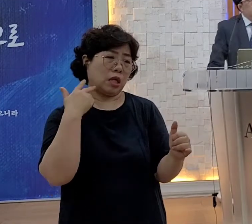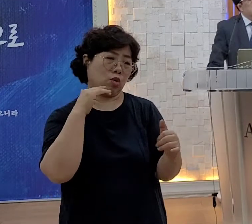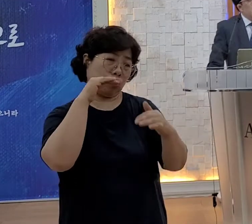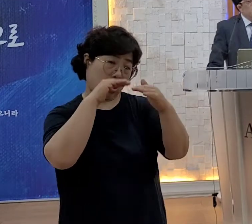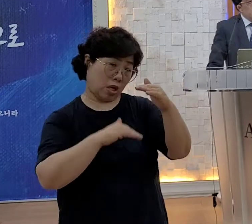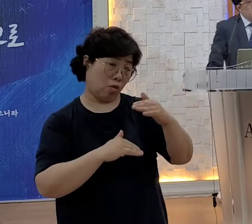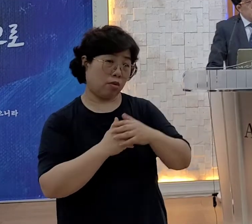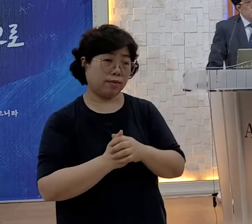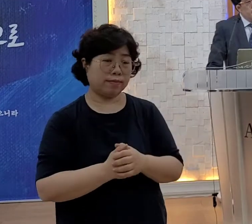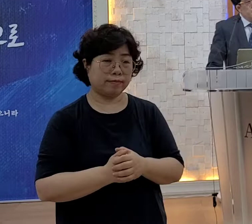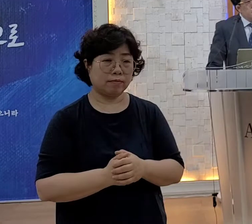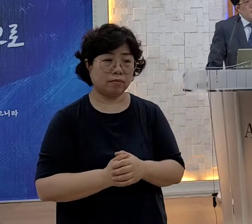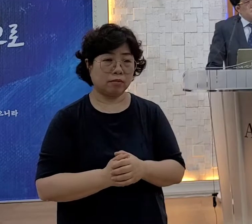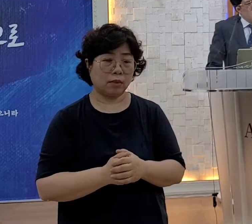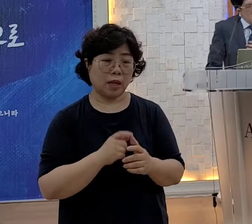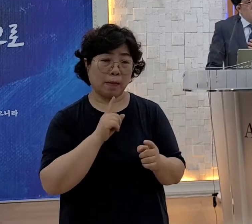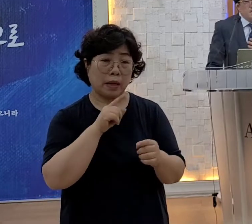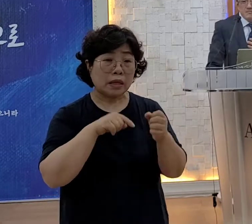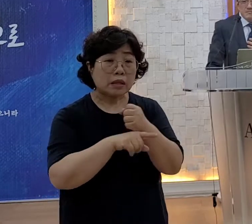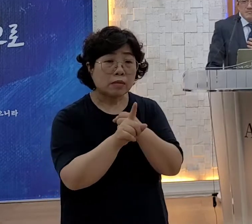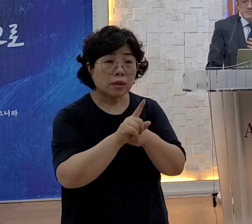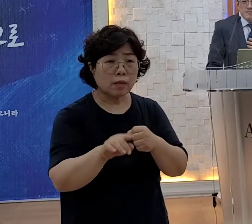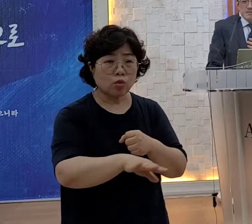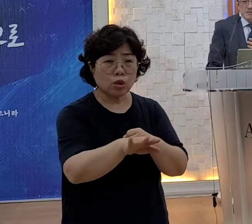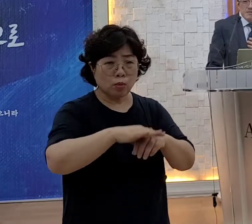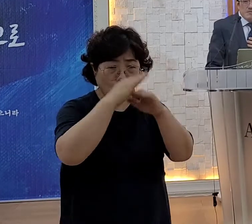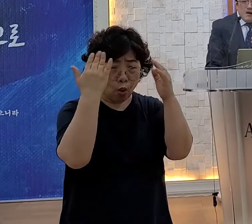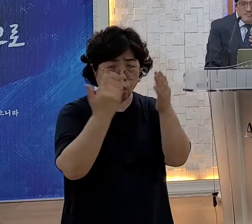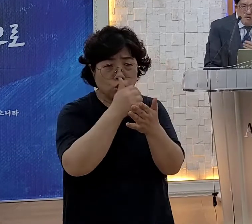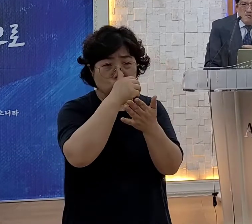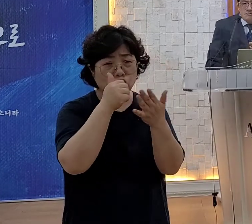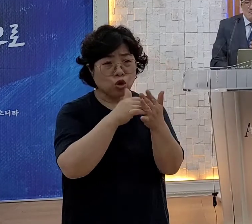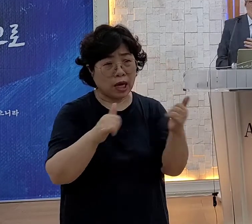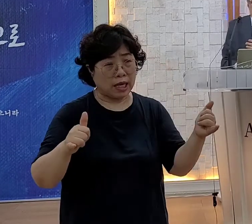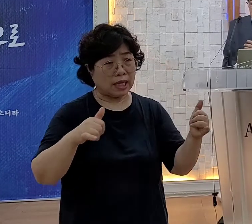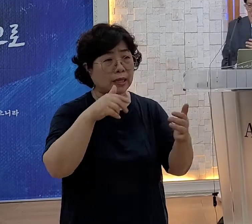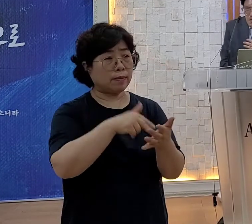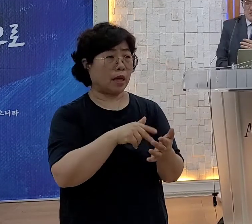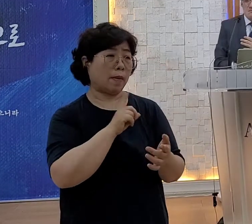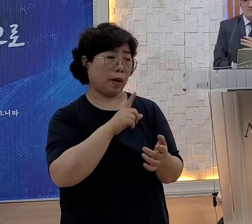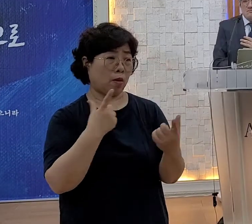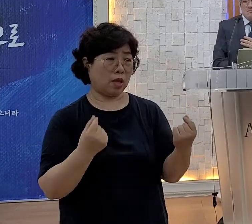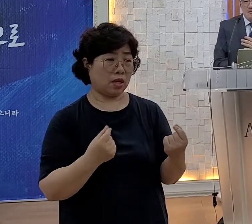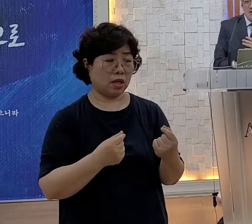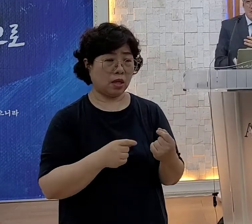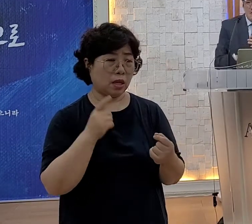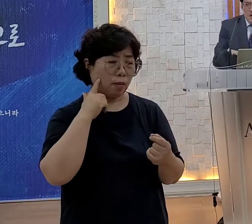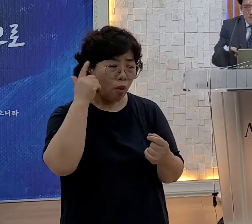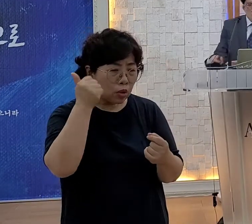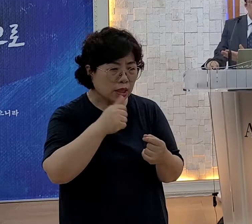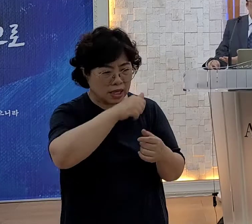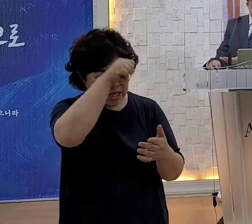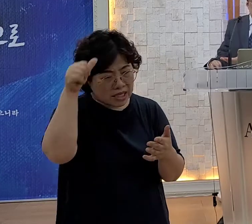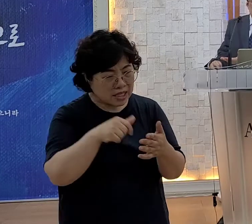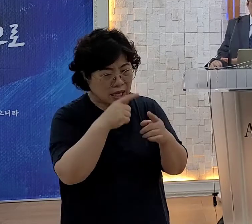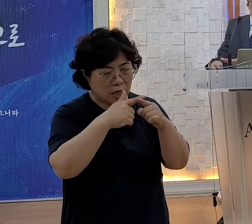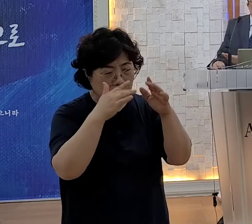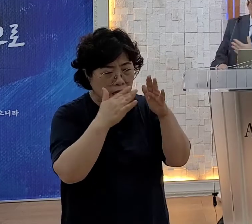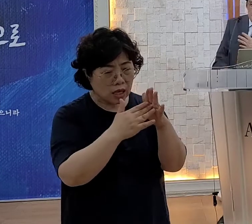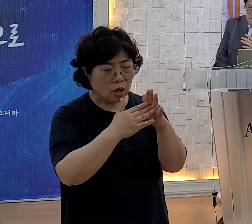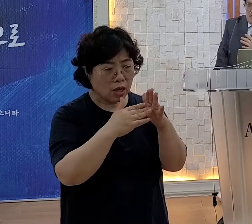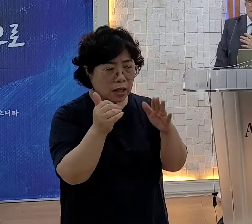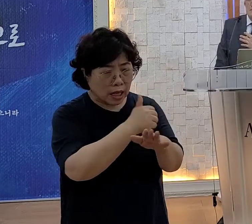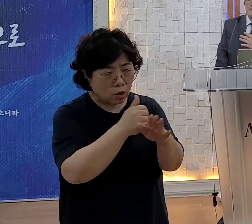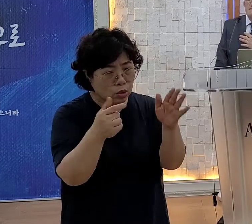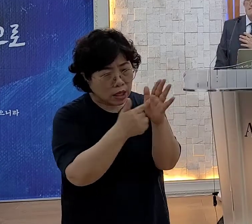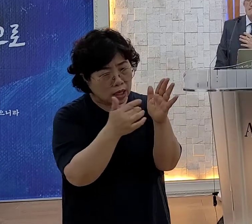말은 무슨 말입니까? 우리 다 죄인이란 말이에요. 여기 아무리 목사고 뭐 평생을 예수를 믿고 신학을 몇십 년 했다 해도